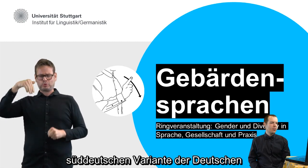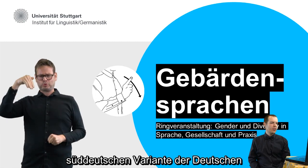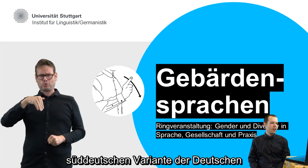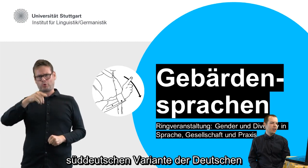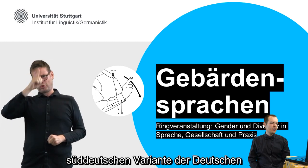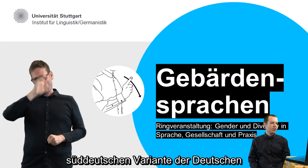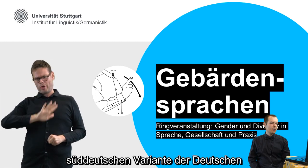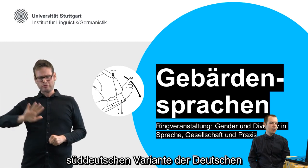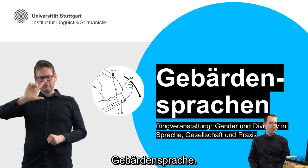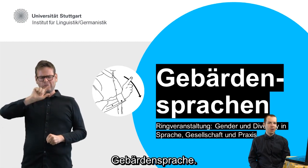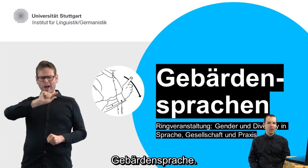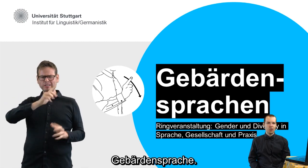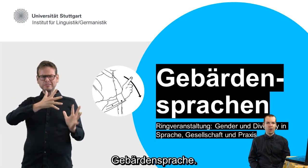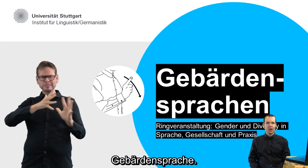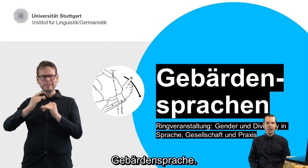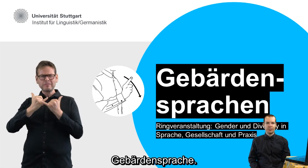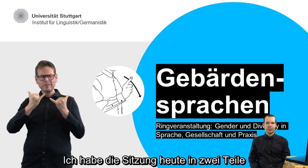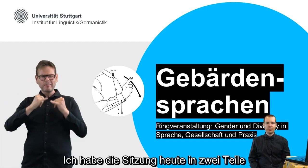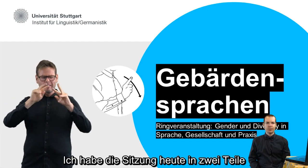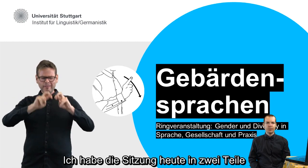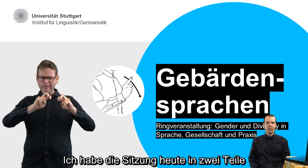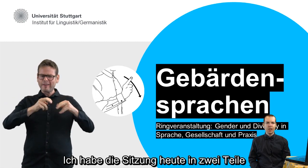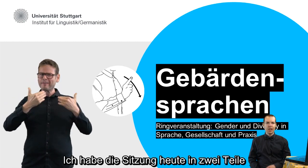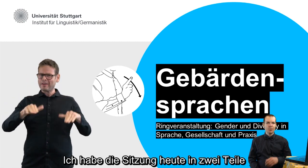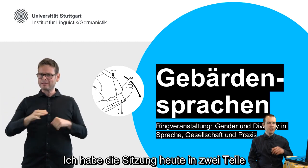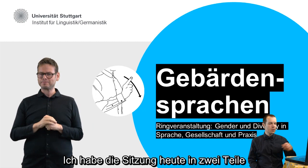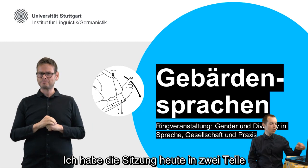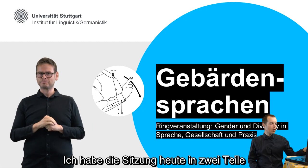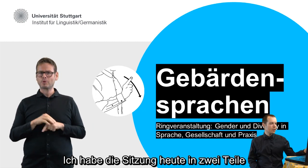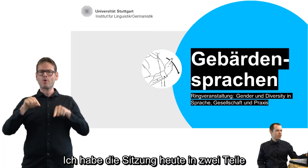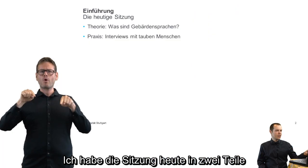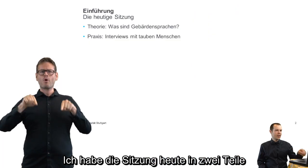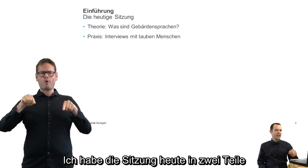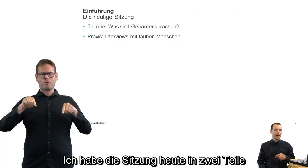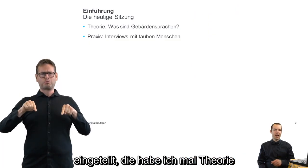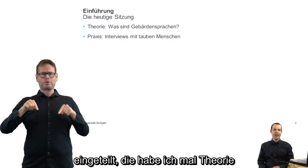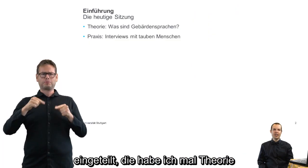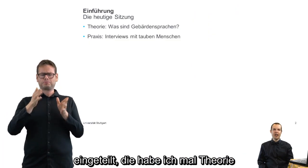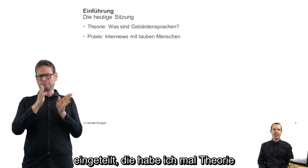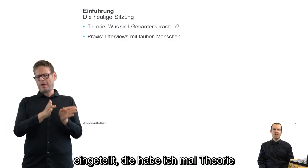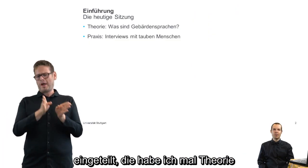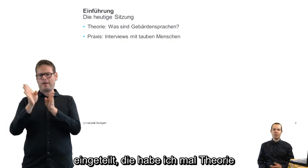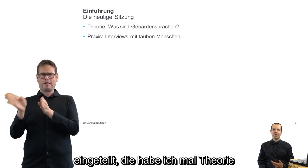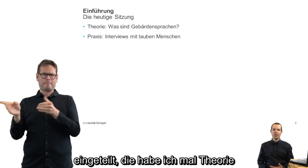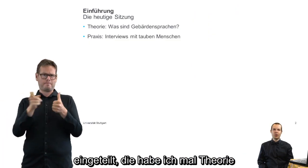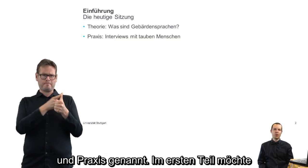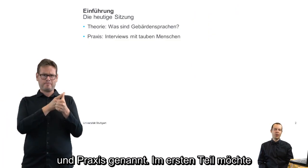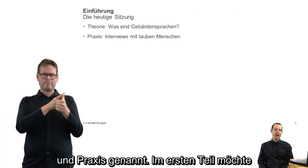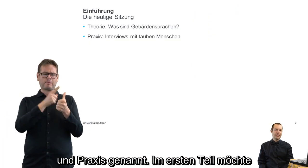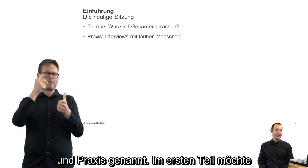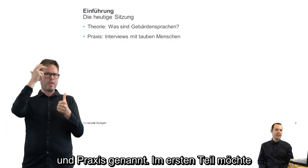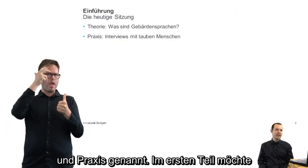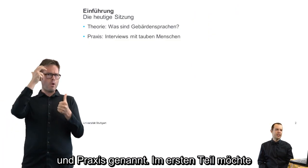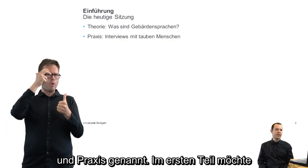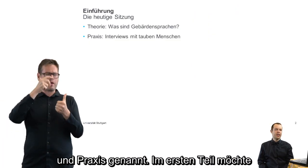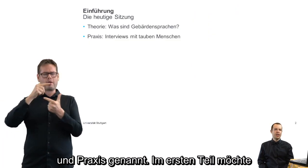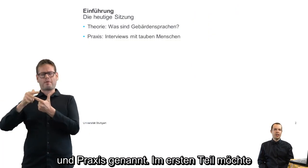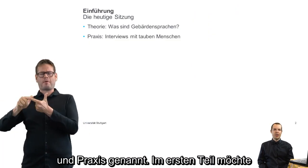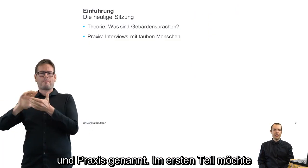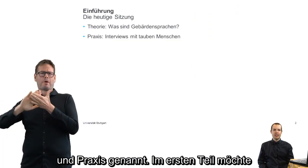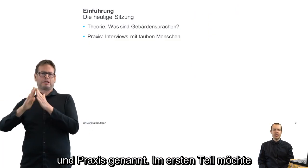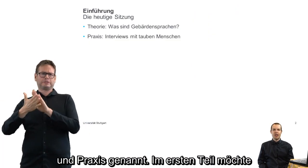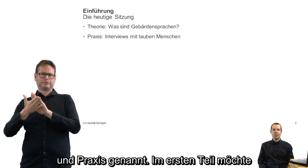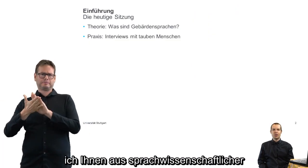der deutschen Gebärdensprache. Ich habe die Sitzung heute in zwei Teile eingeteilt, die habe ich mal Theorie und Praxis genannt.